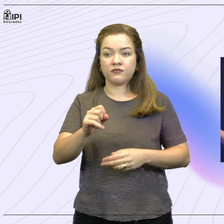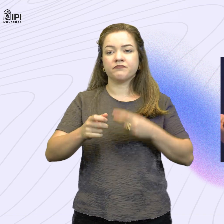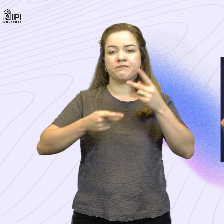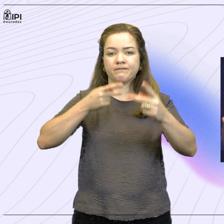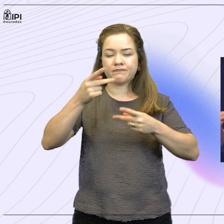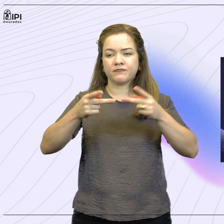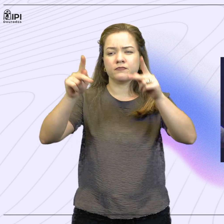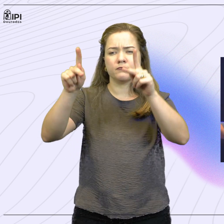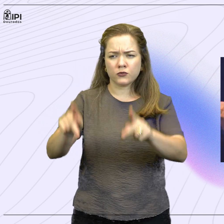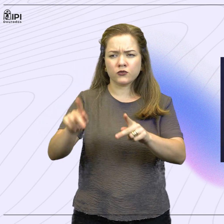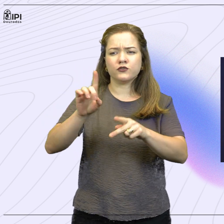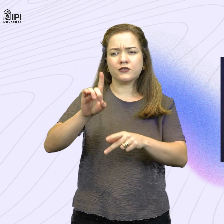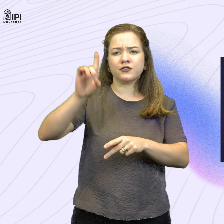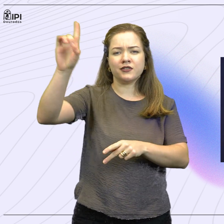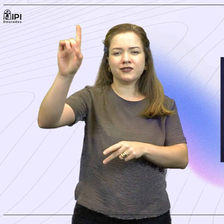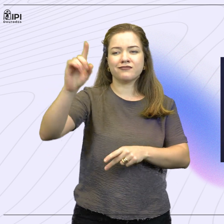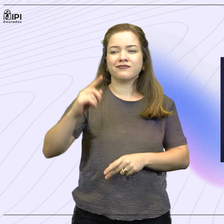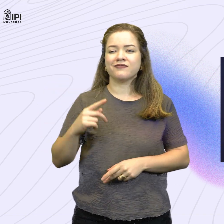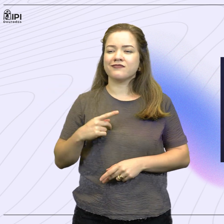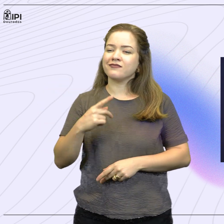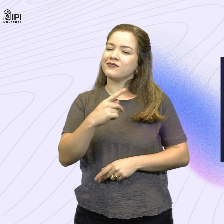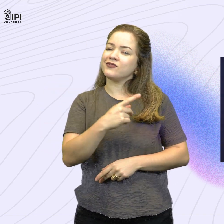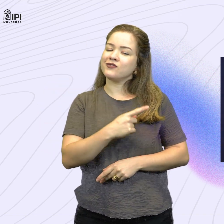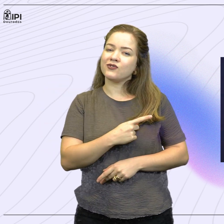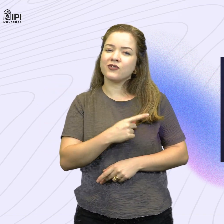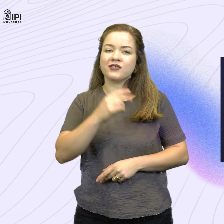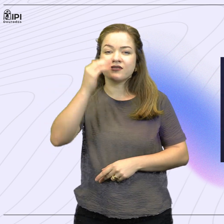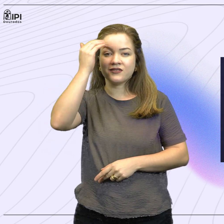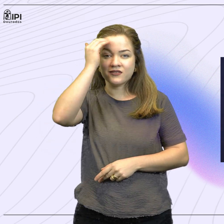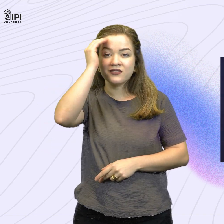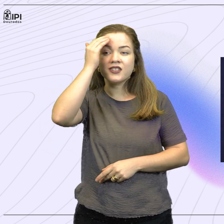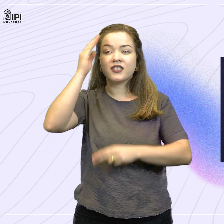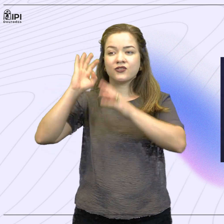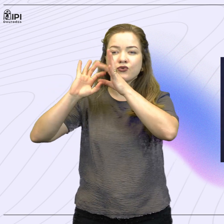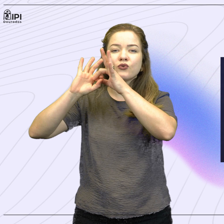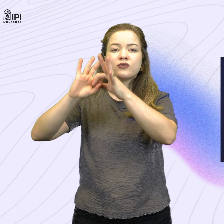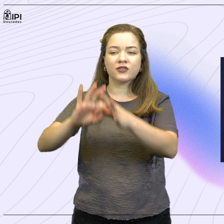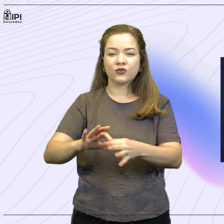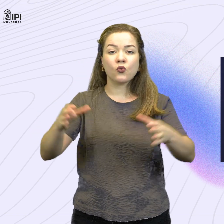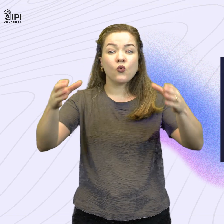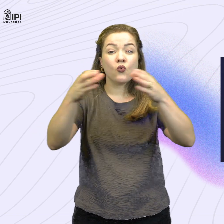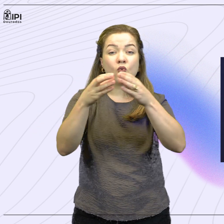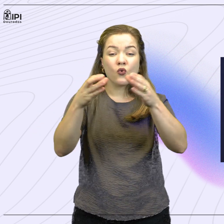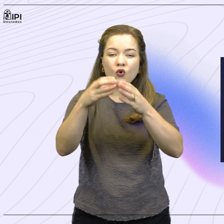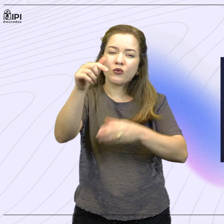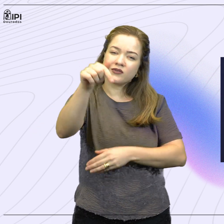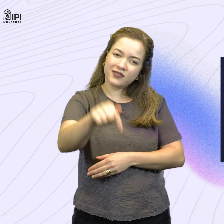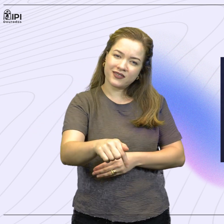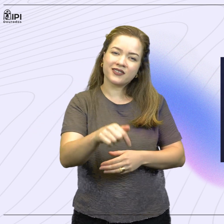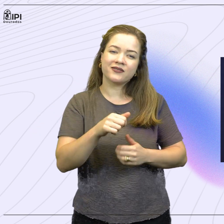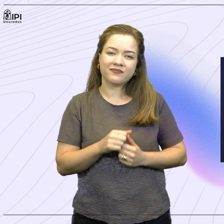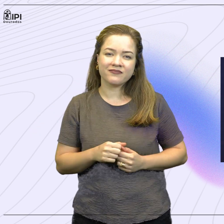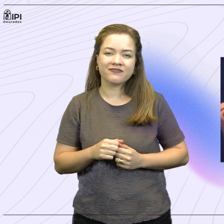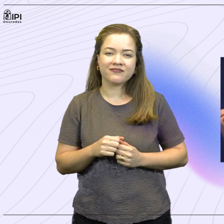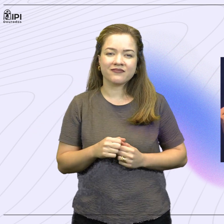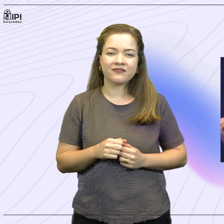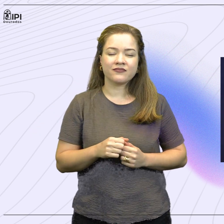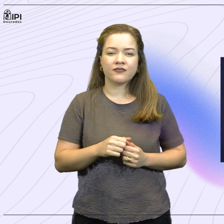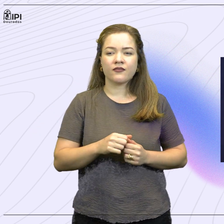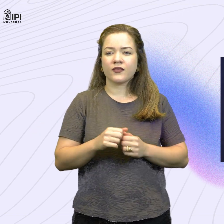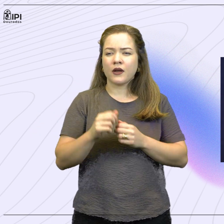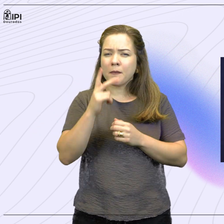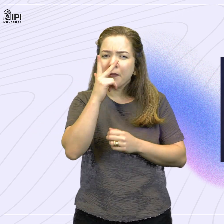identificarmos com aquilo que está ao nosso redor, com esse grupo que está aqui. Nós devemos ter coisas que são